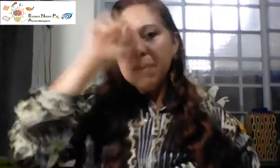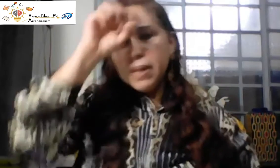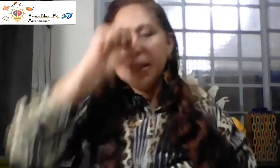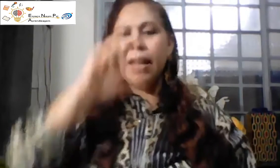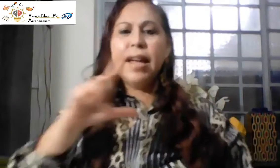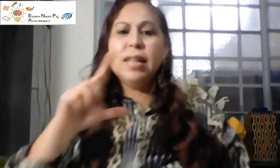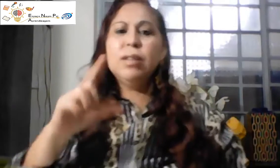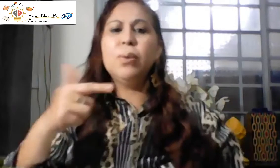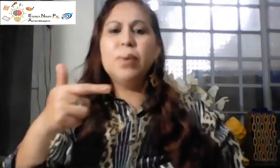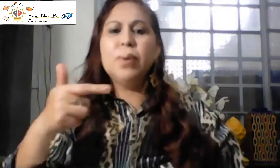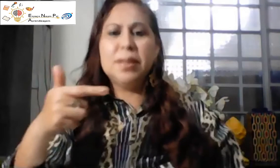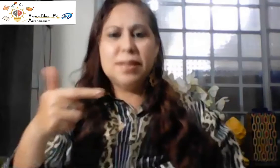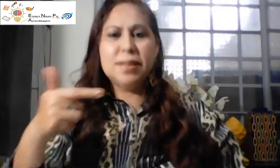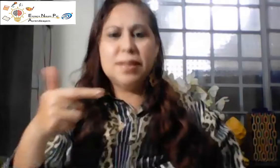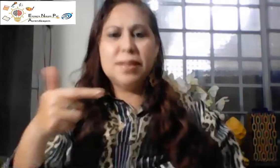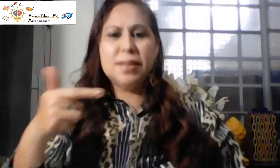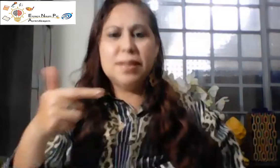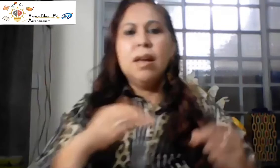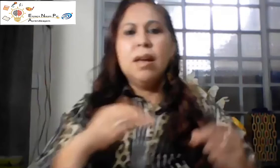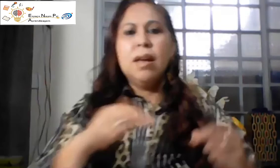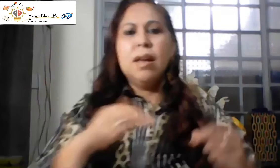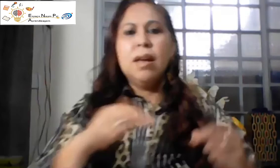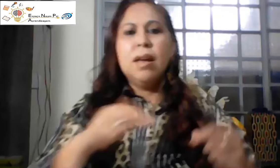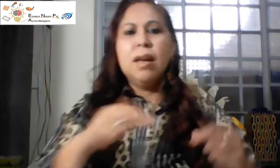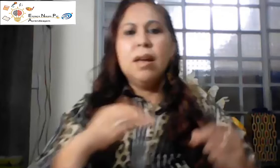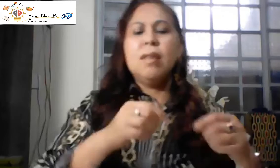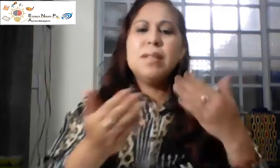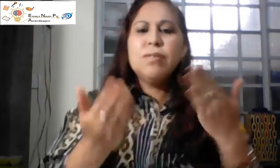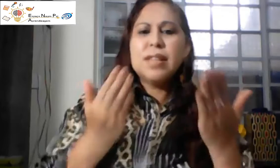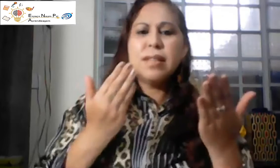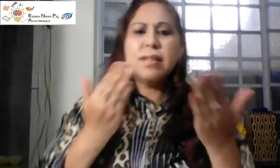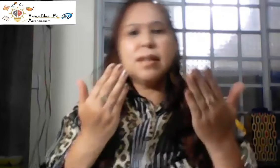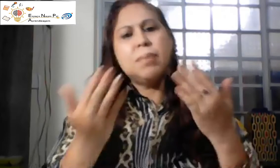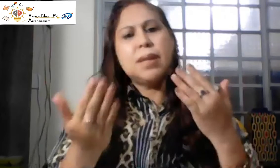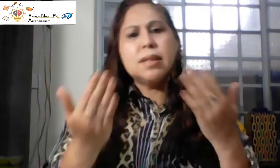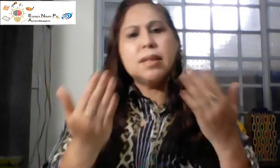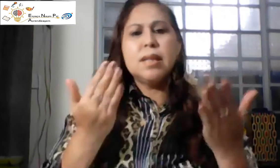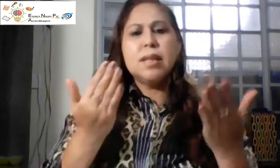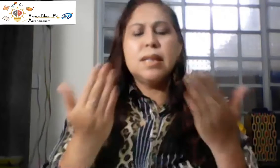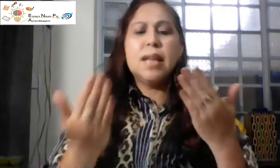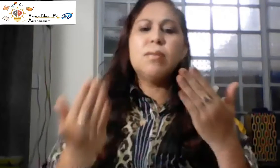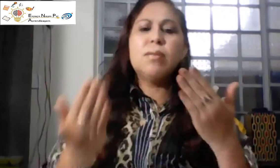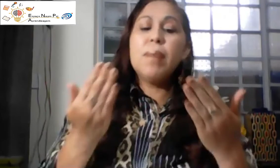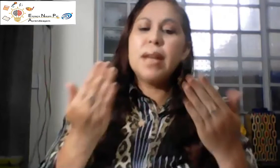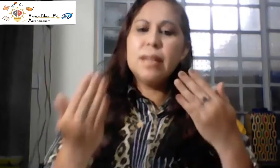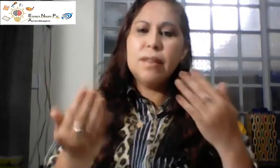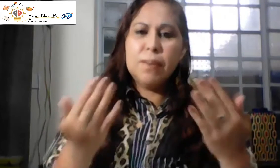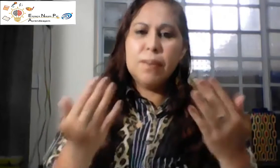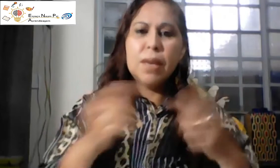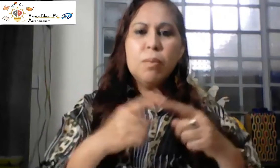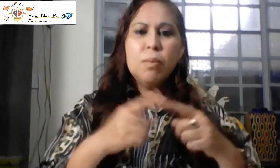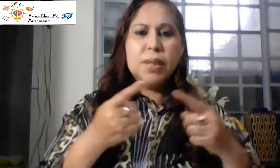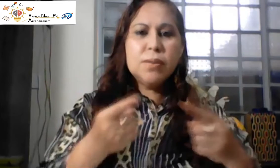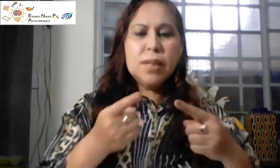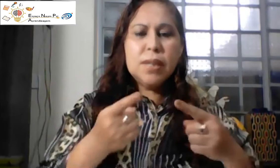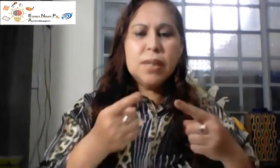para aprender a L2, né? Então, é preciso fazer sempre essa análise